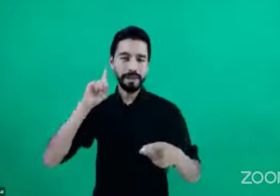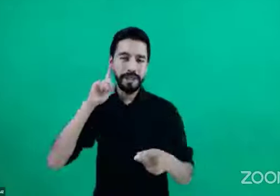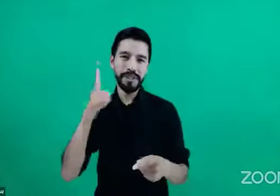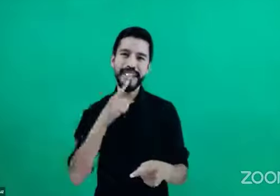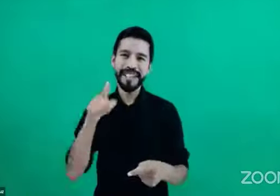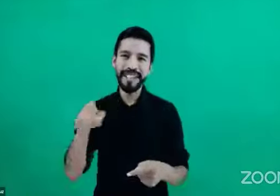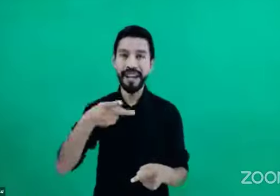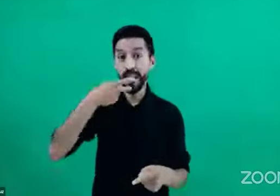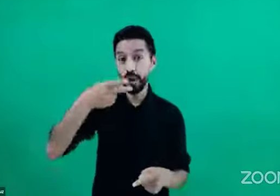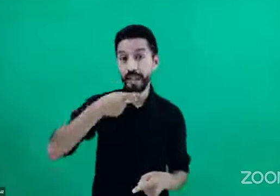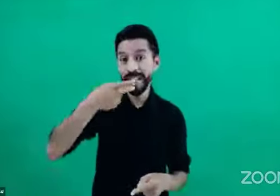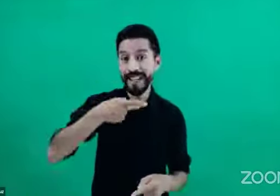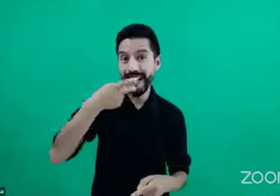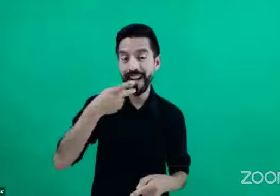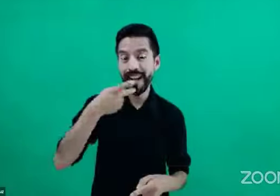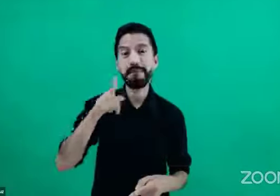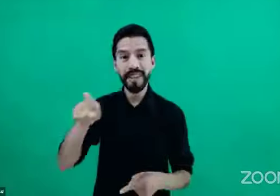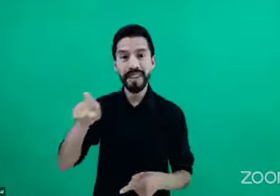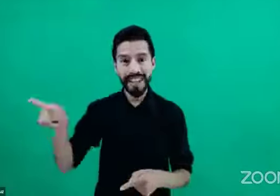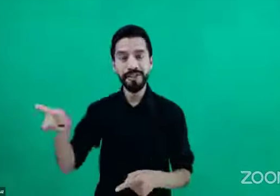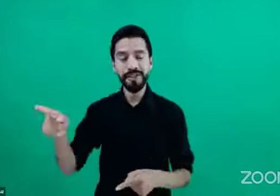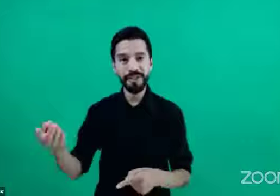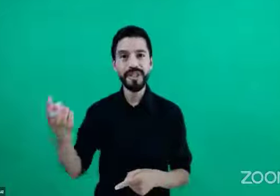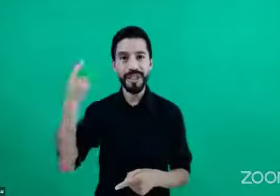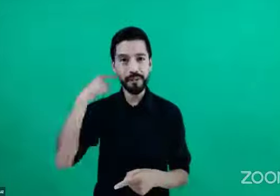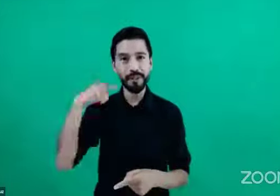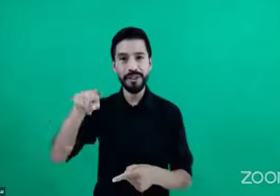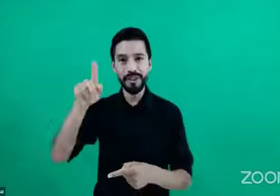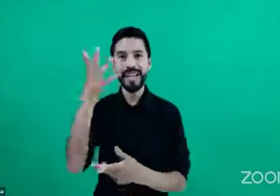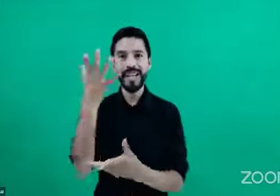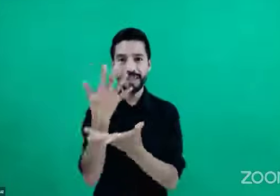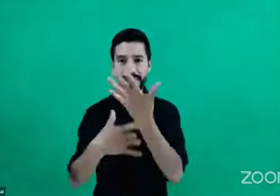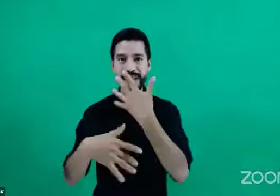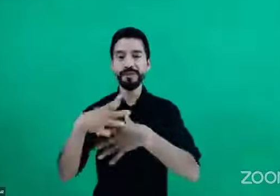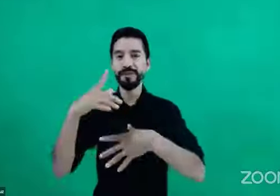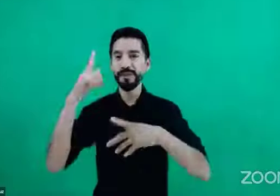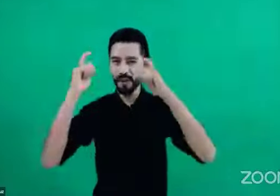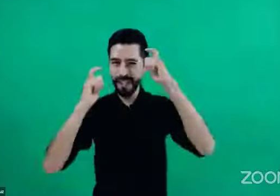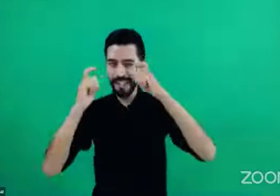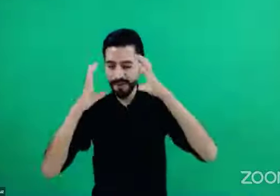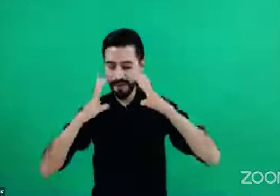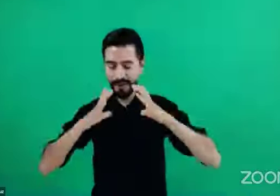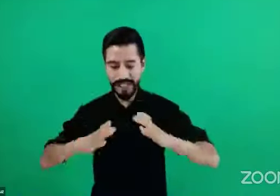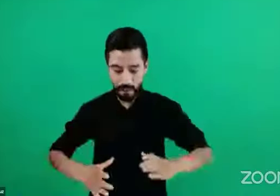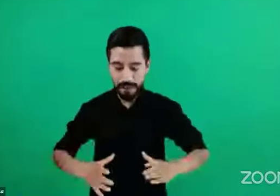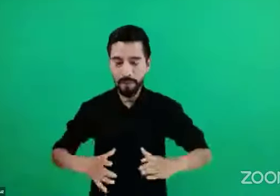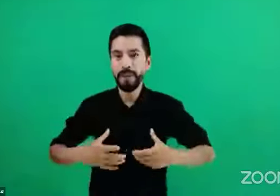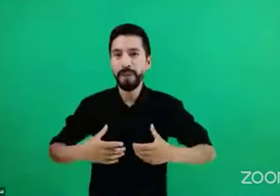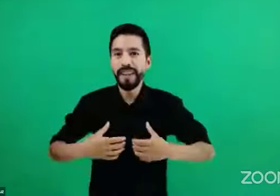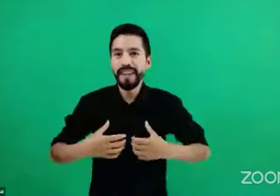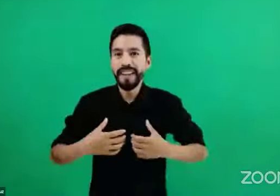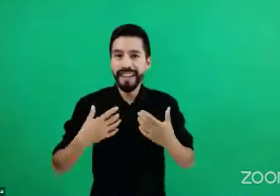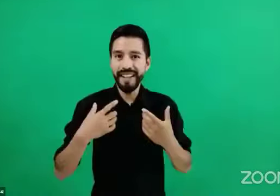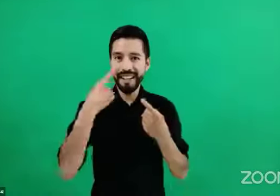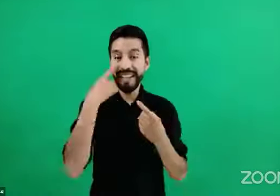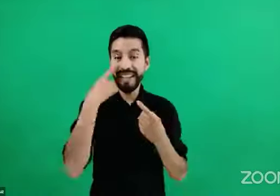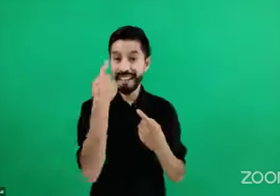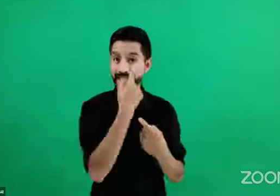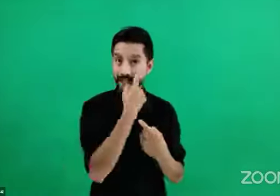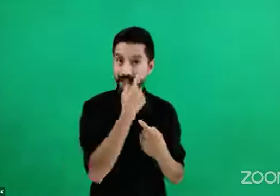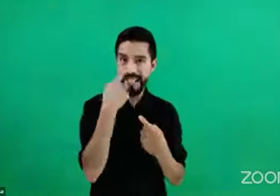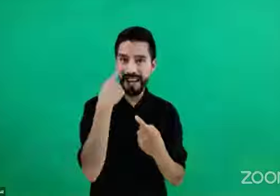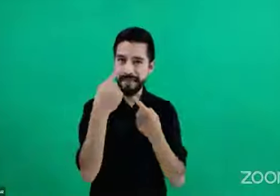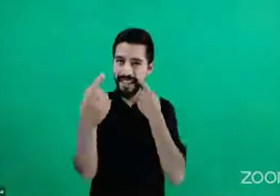las personas al no tener el habla, ellos por medio de las manos, los gestos, el cuerpo,